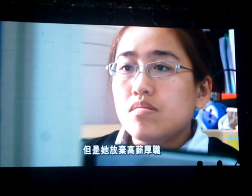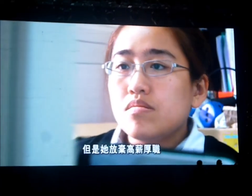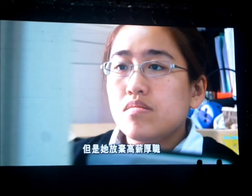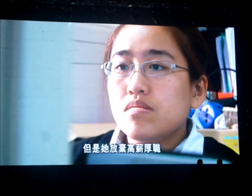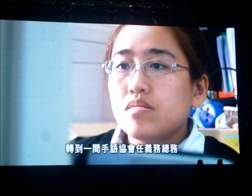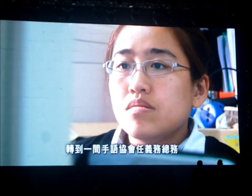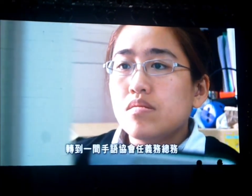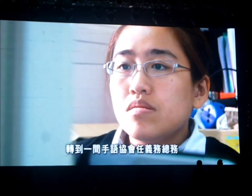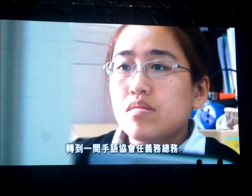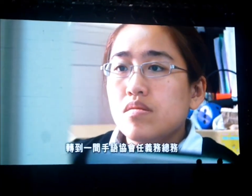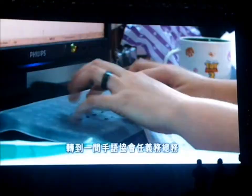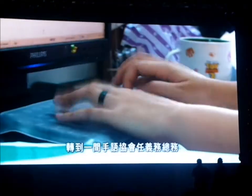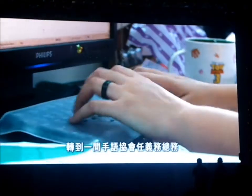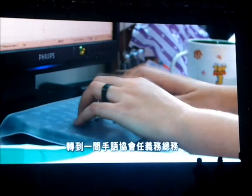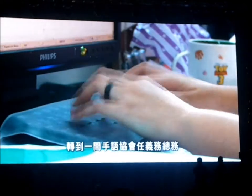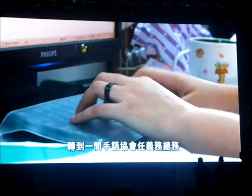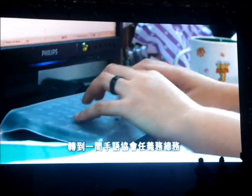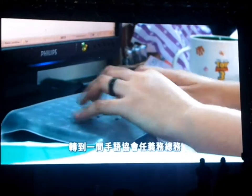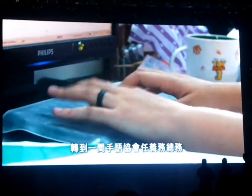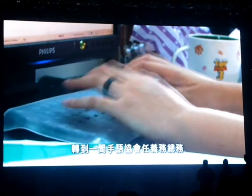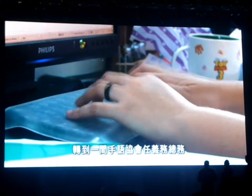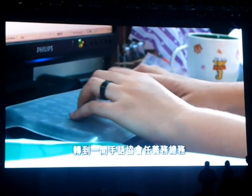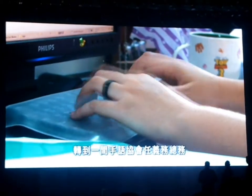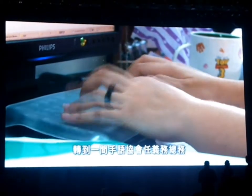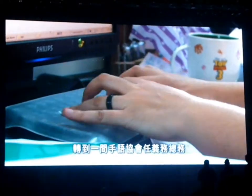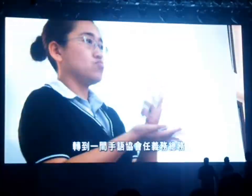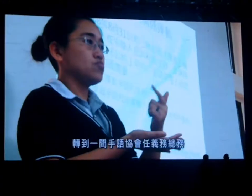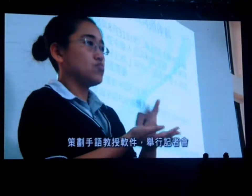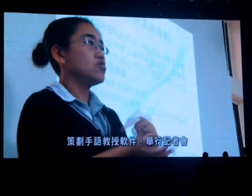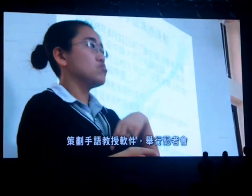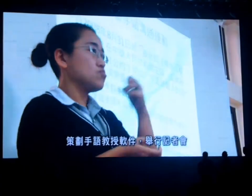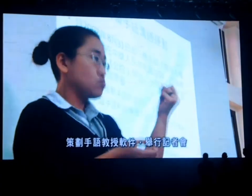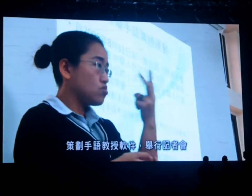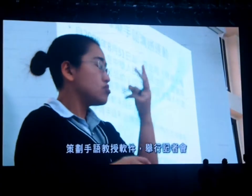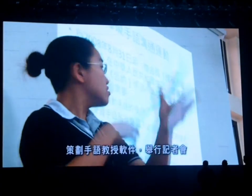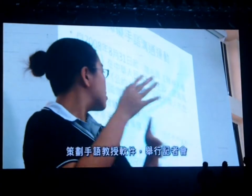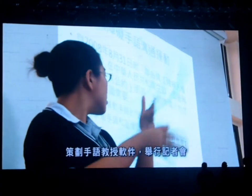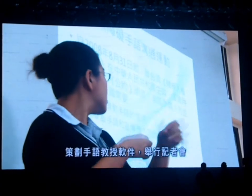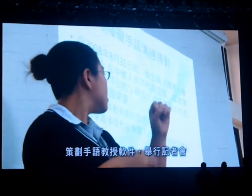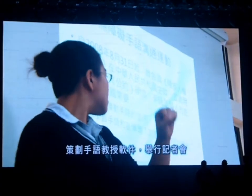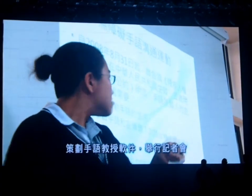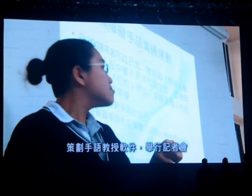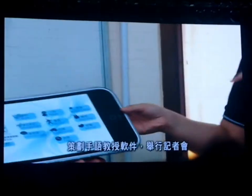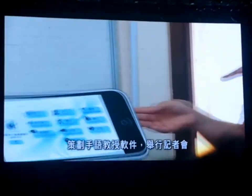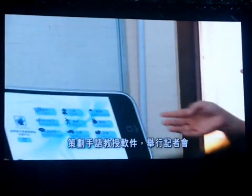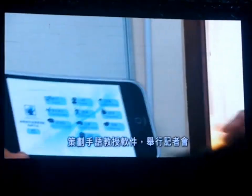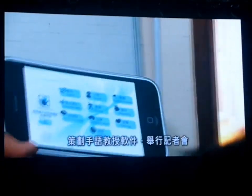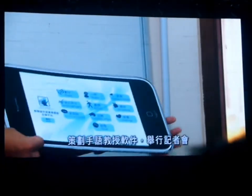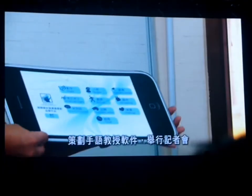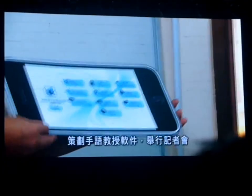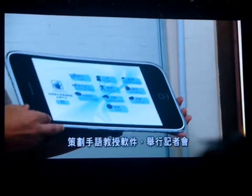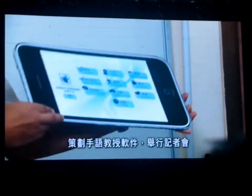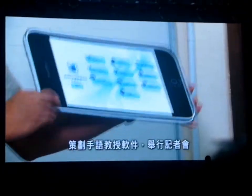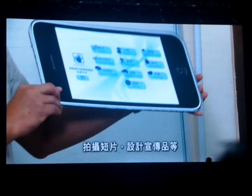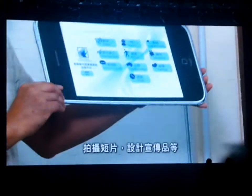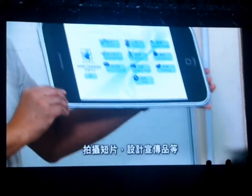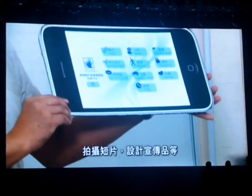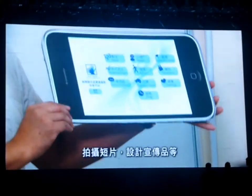政。轉到一間手語協會任義務總務，策劃手語教授軟件，舉行記者會，拍攝短